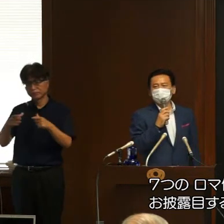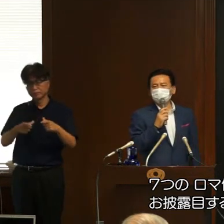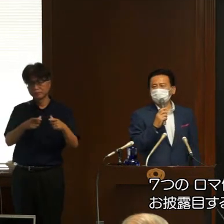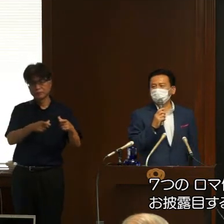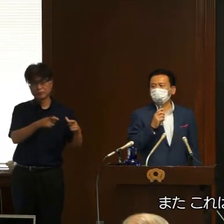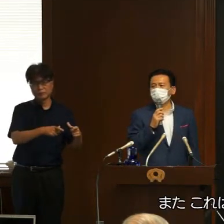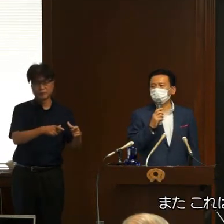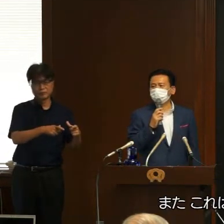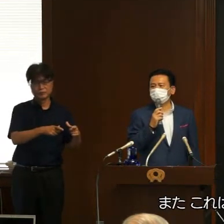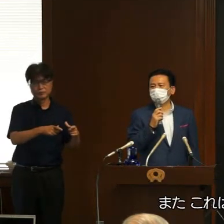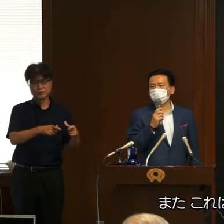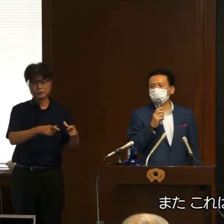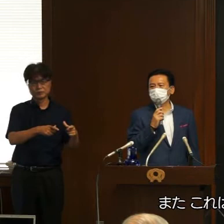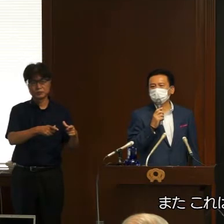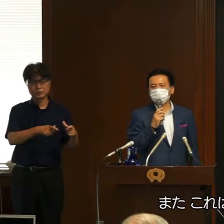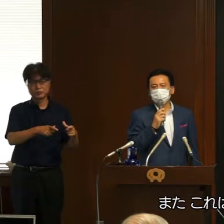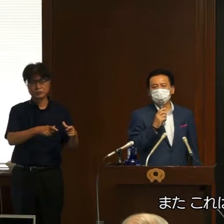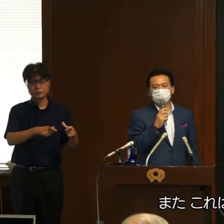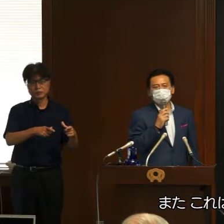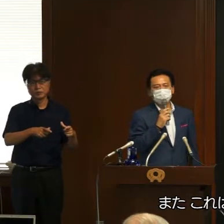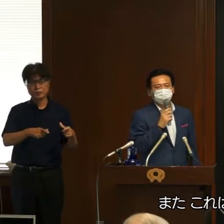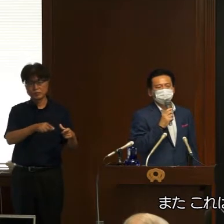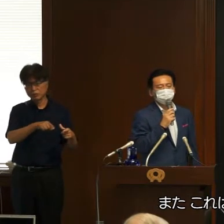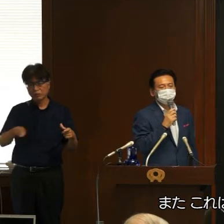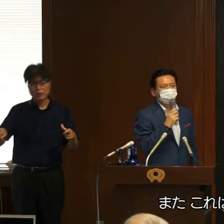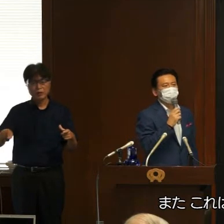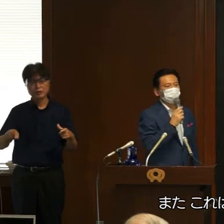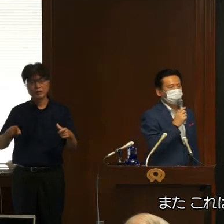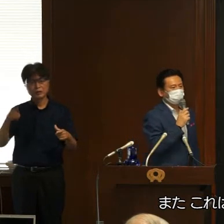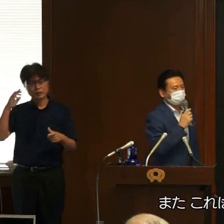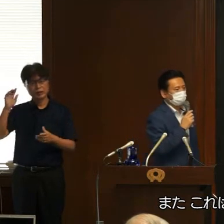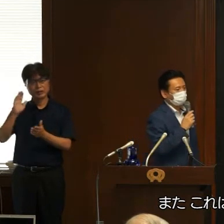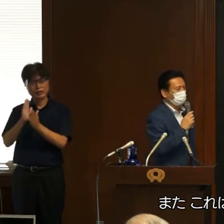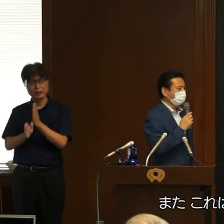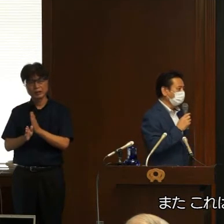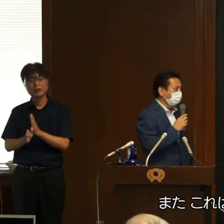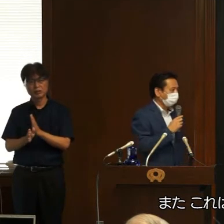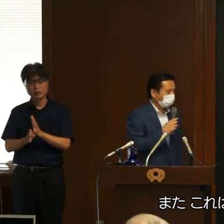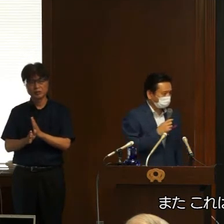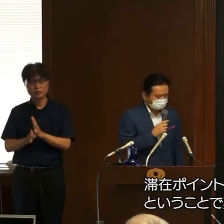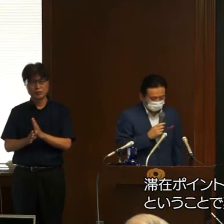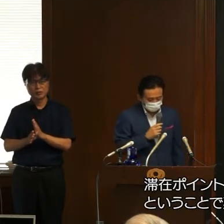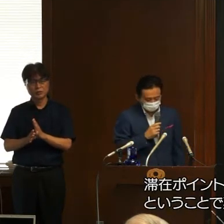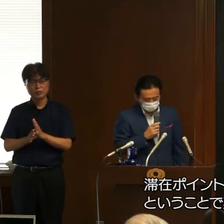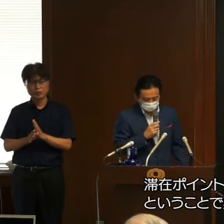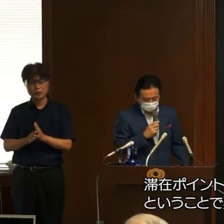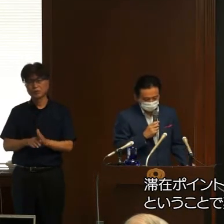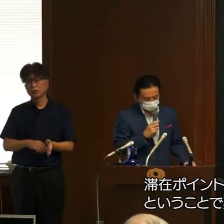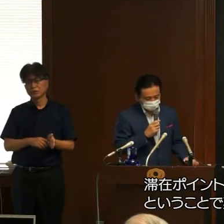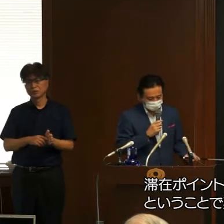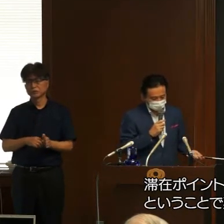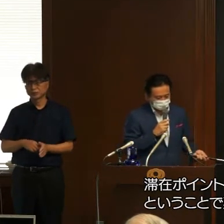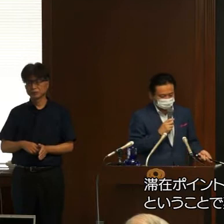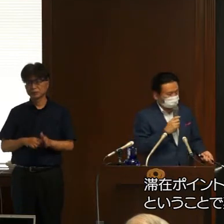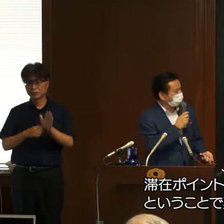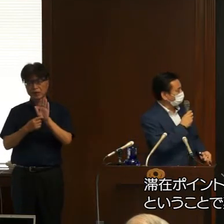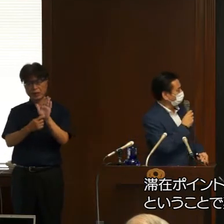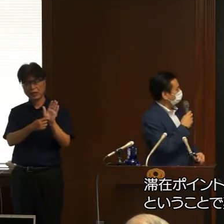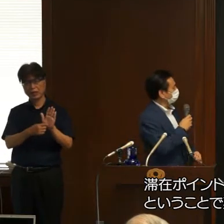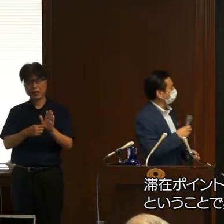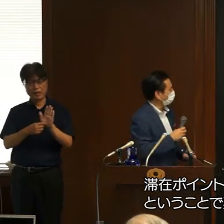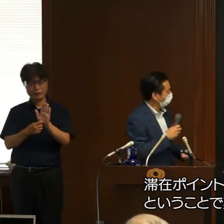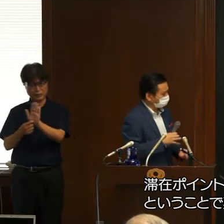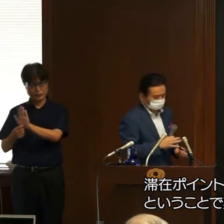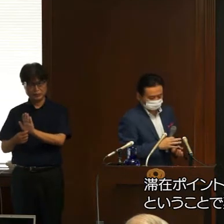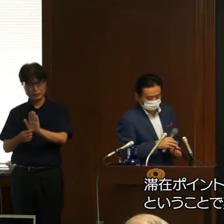目するということで、またこれは一つの佐賀県のポイントになって、滞在ポイントになるんじゃないかということで期待し